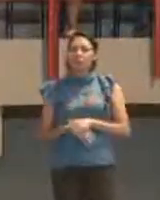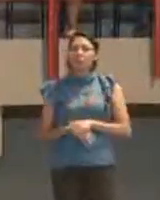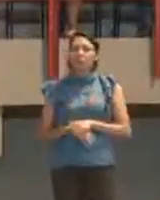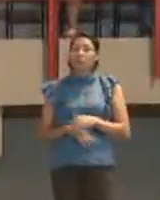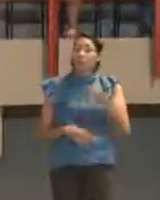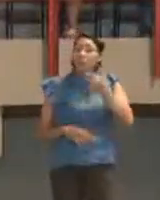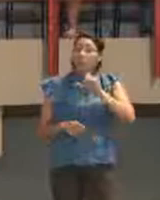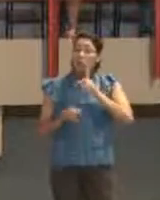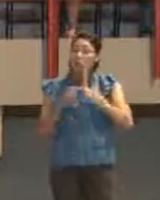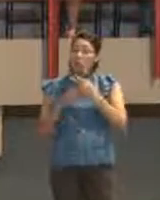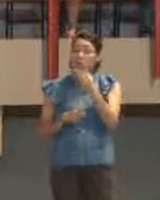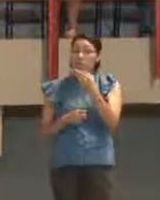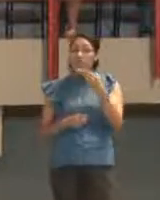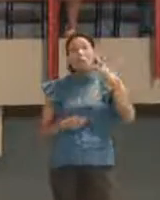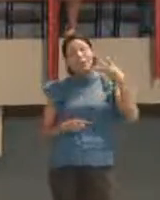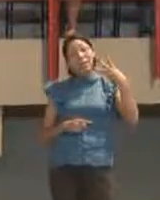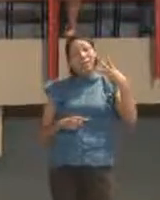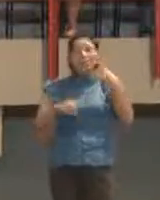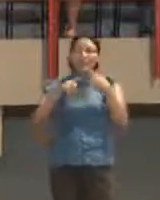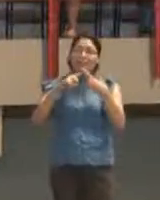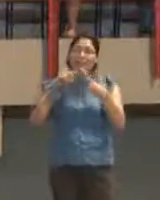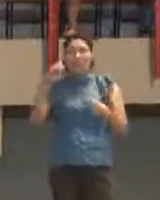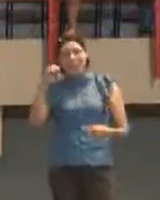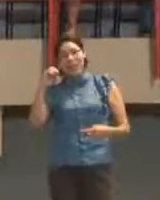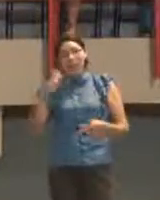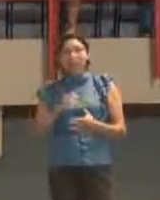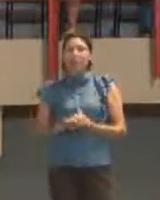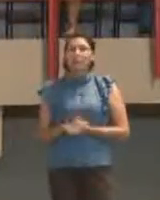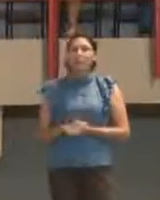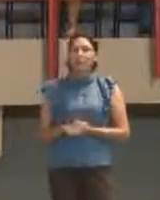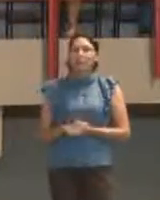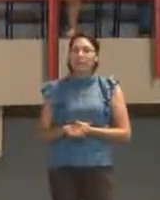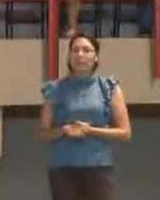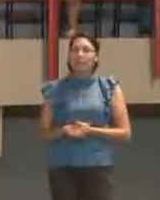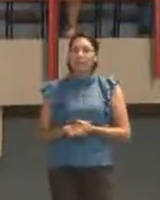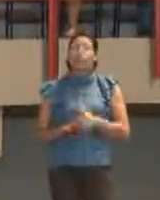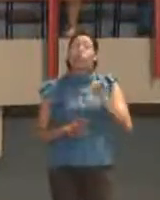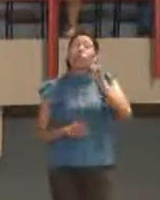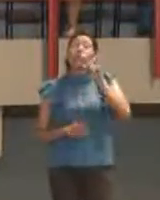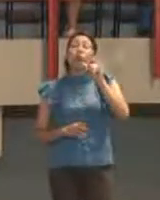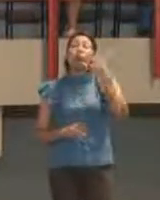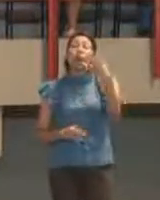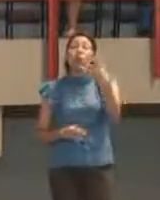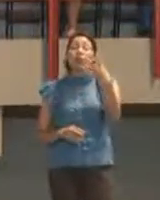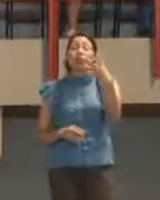de 3-0. No dia do jogo 14 de fevereiro,